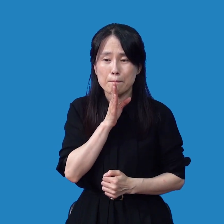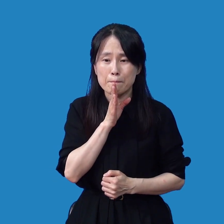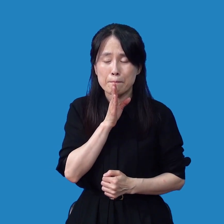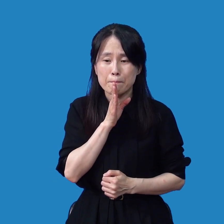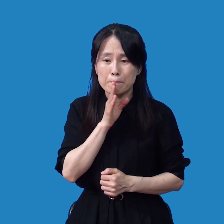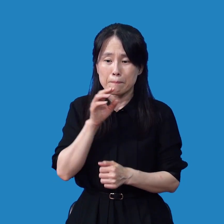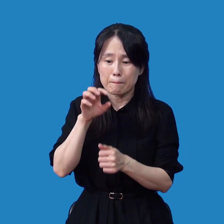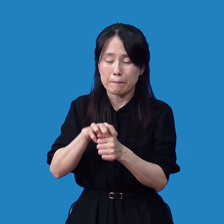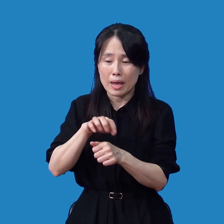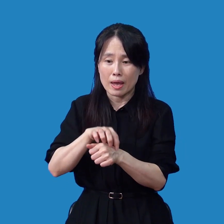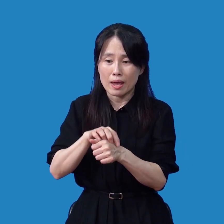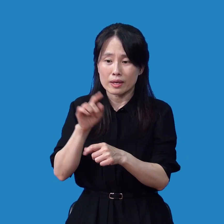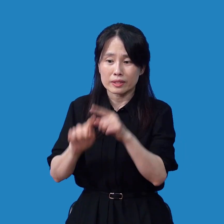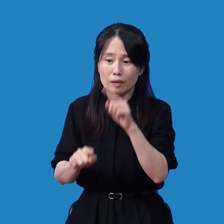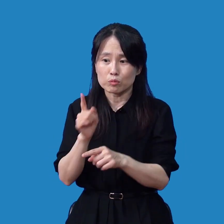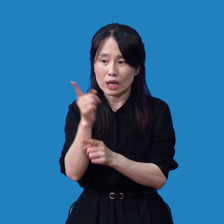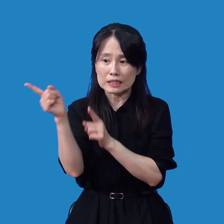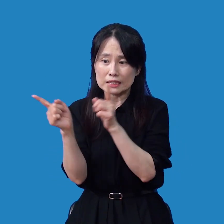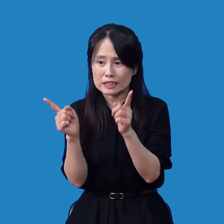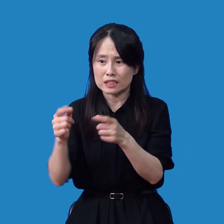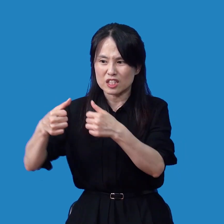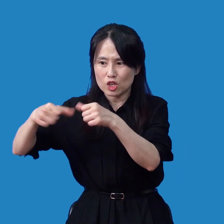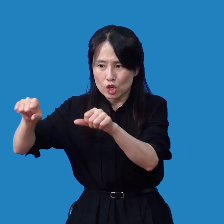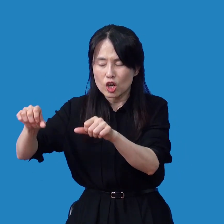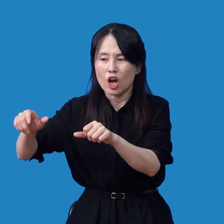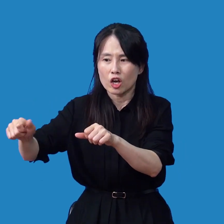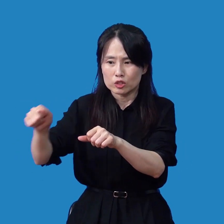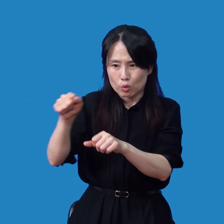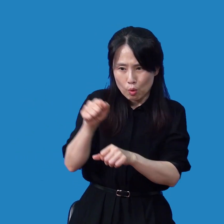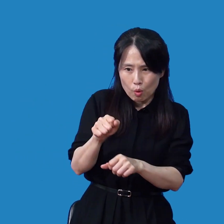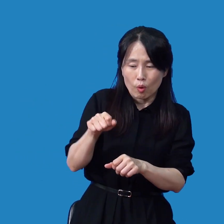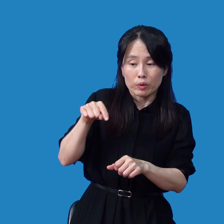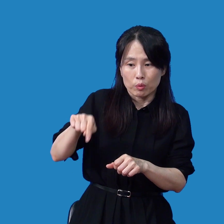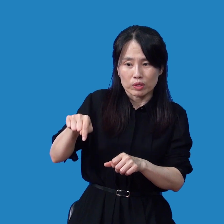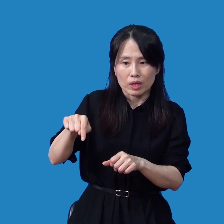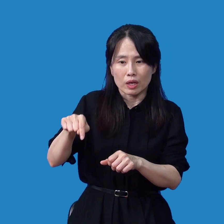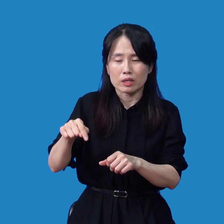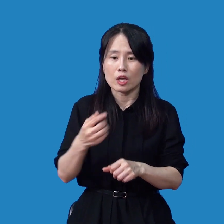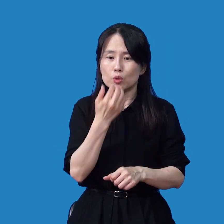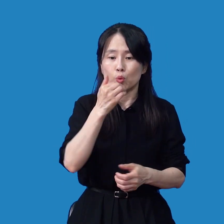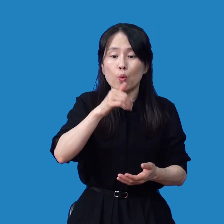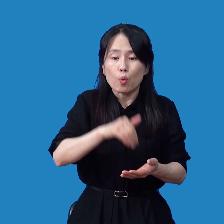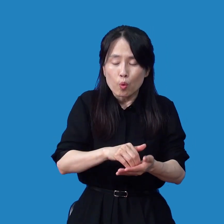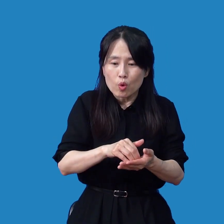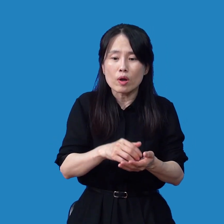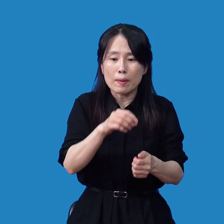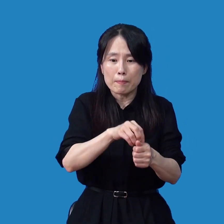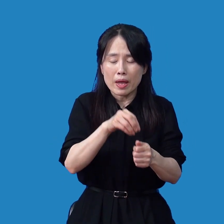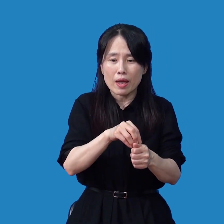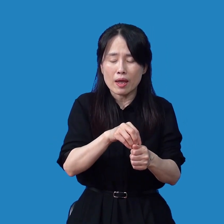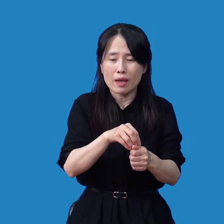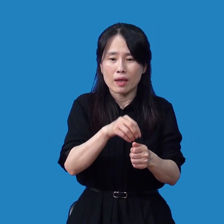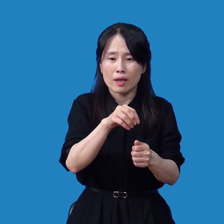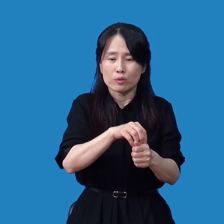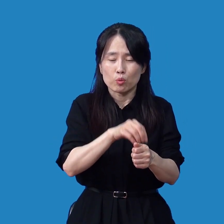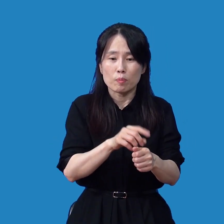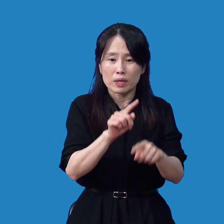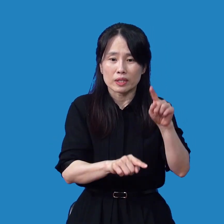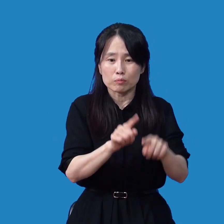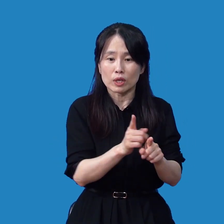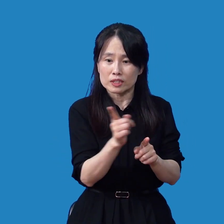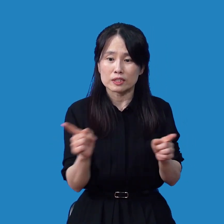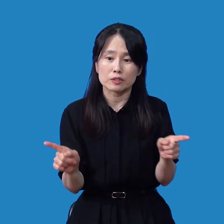참배나무 가지에서 그 가지를 꺾고 그 자리에 돌배나무 가지를 접을 붙이면